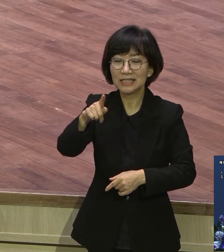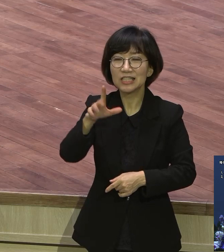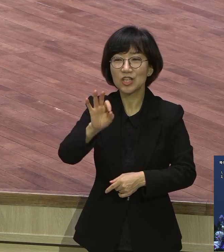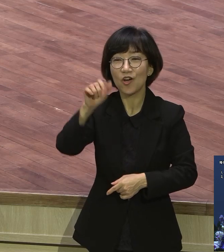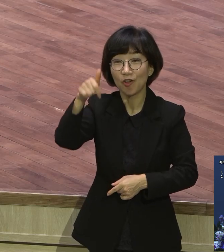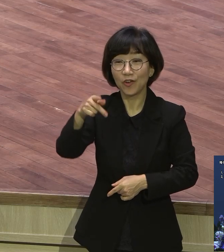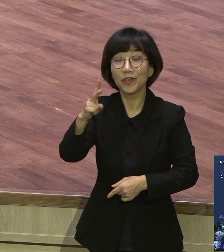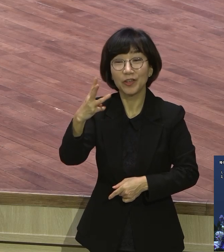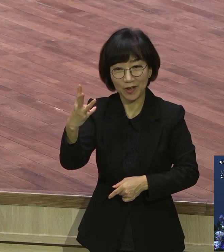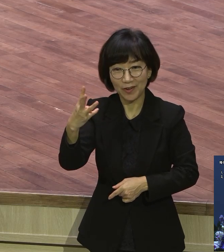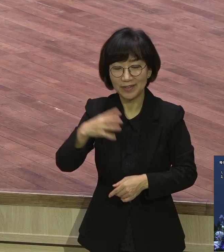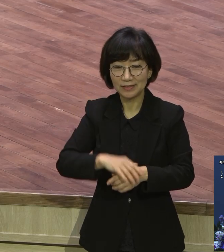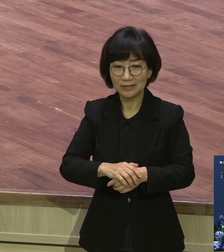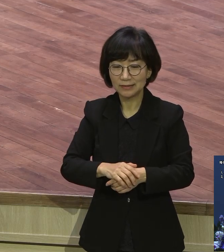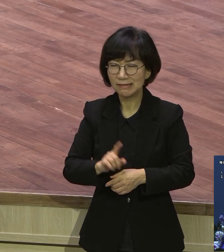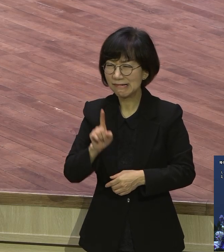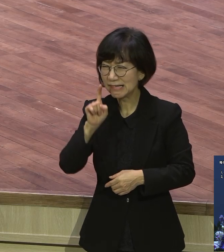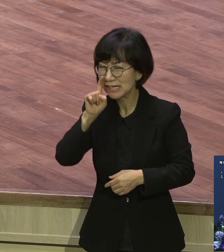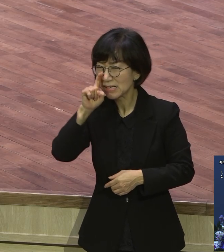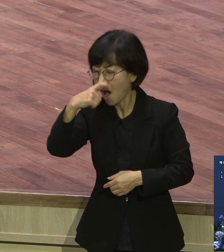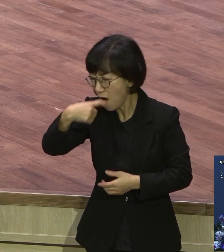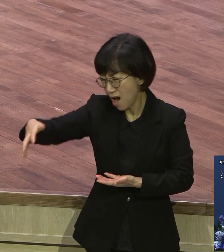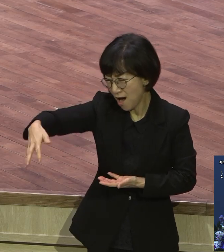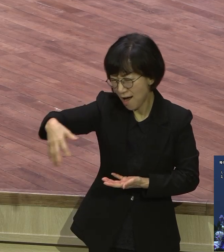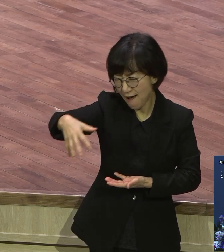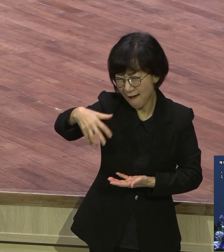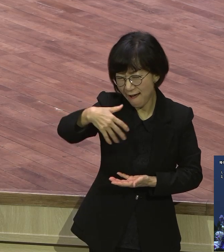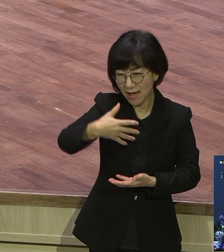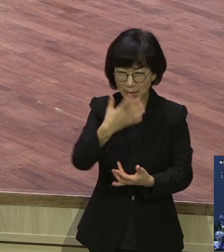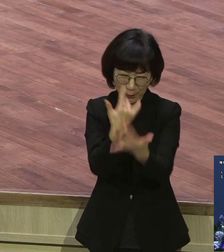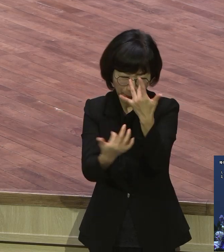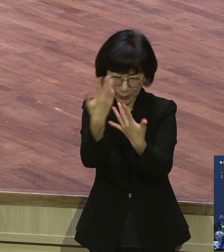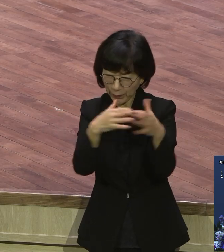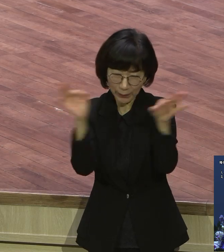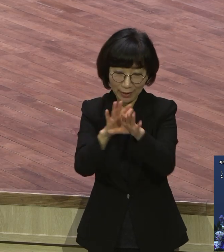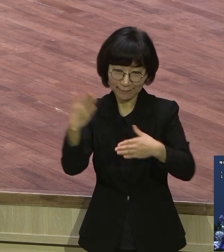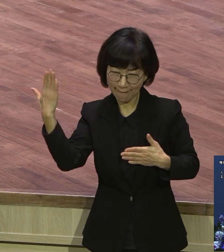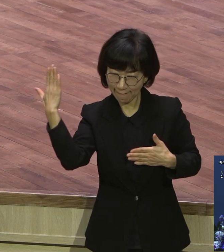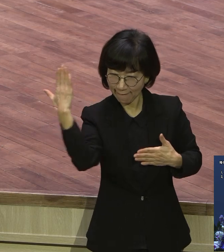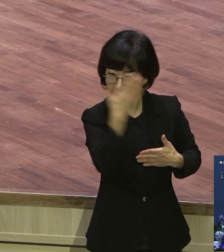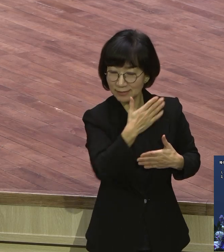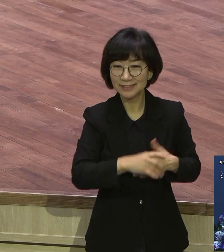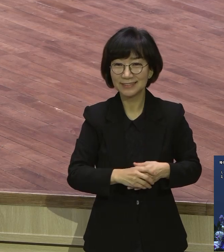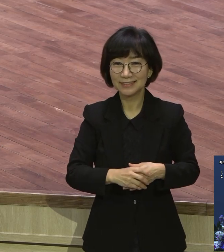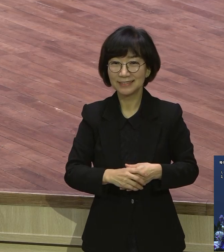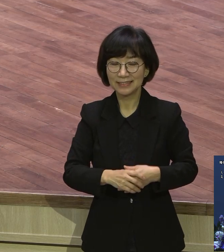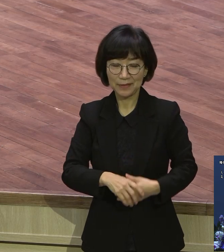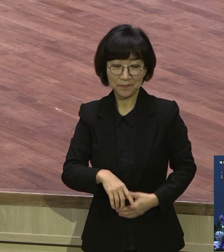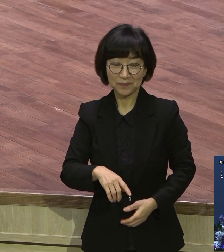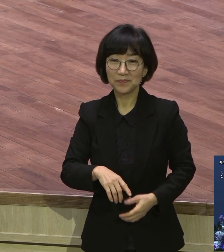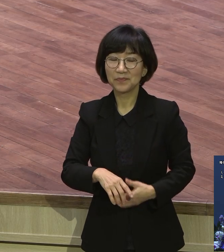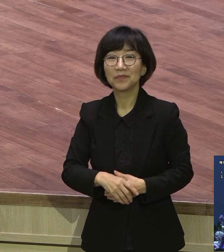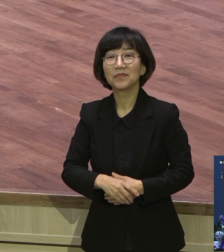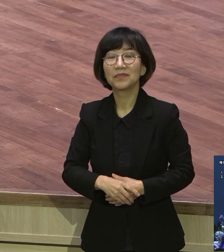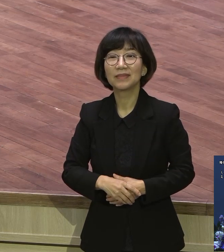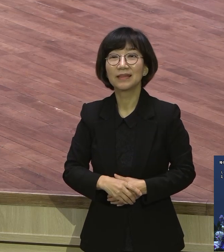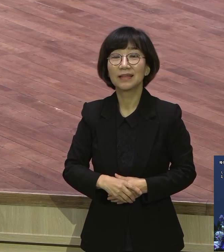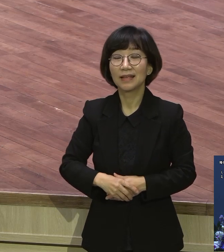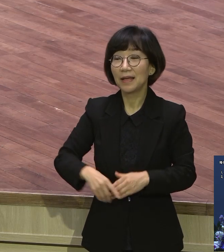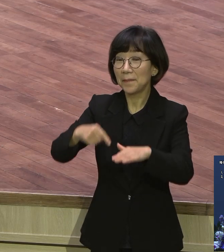더러워진 것을 불로 태워 흔적을 없애버렸다 심리학적으로는 카타로스스가 여기에서 나온 말인데